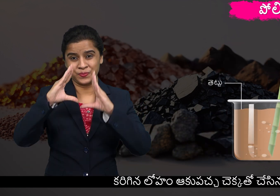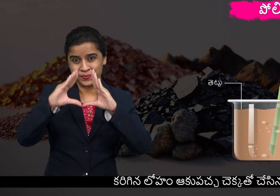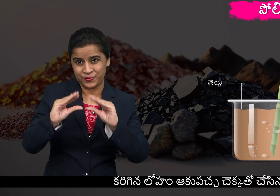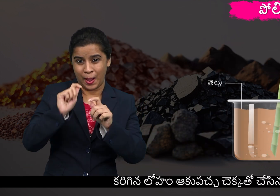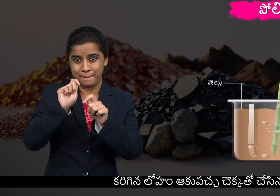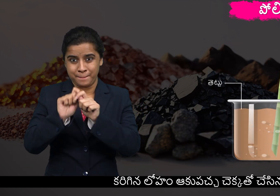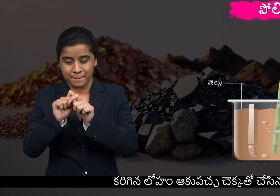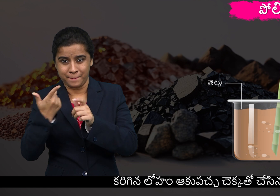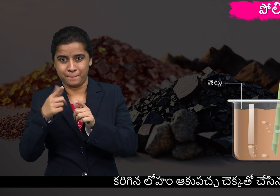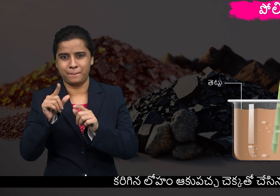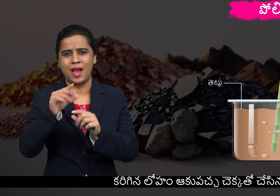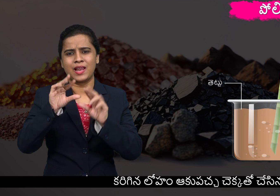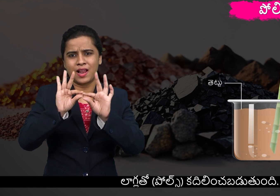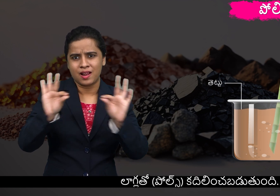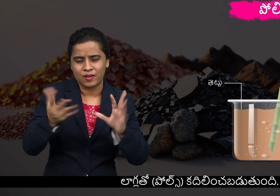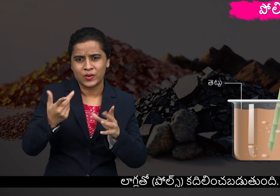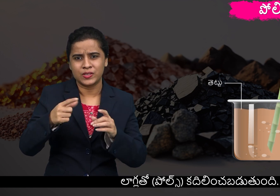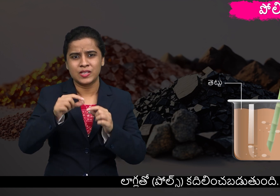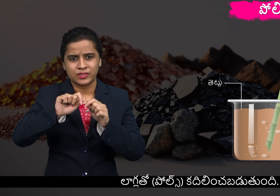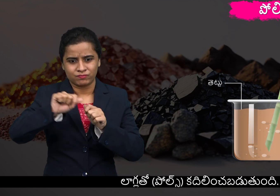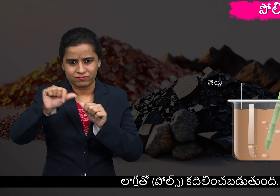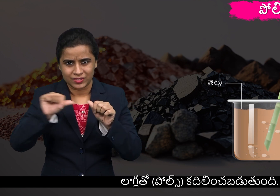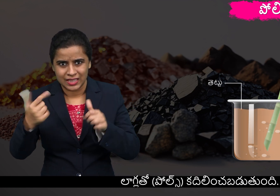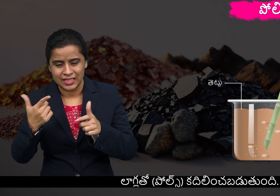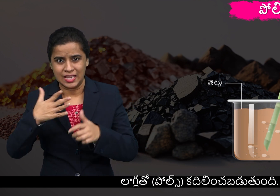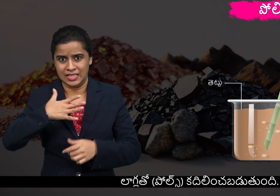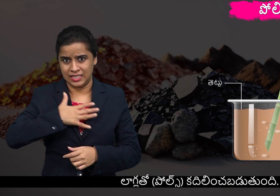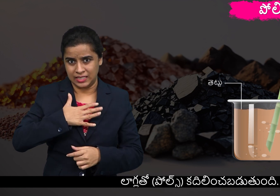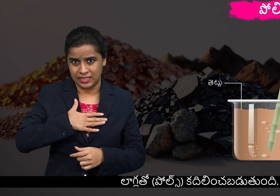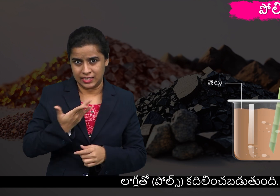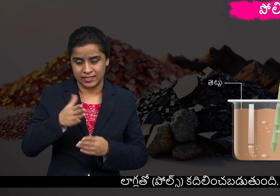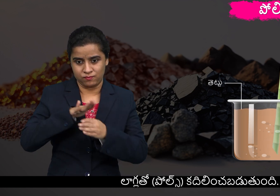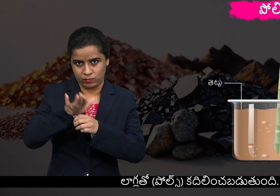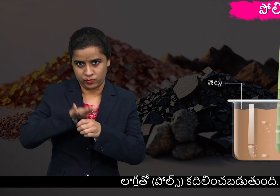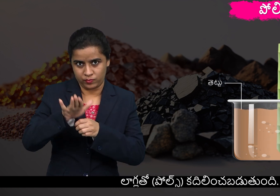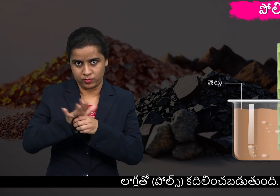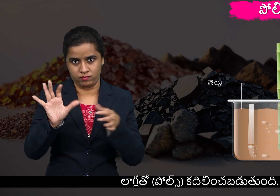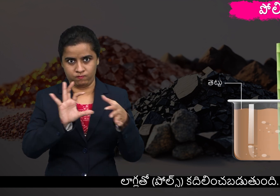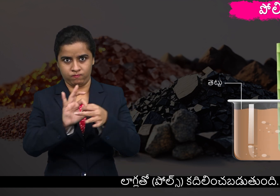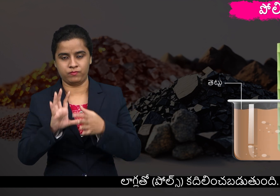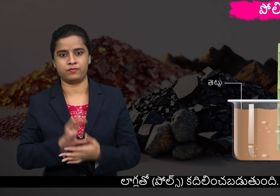కరిగిన లోహం ఆకుపచ్చ చెక్కతో చేసిన లాగ్లతో పోల్స్ కదిలించబడుతుంది.